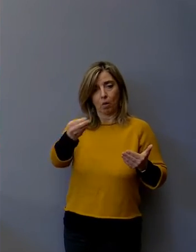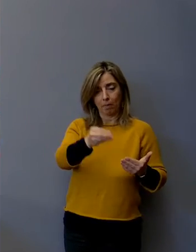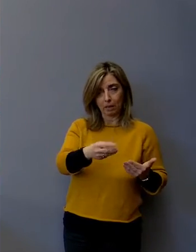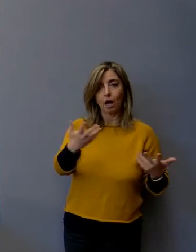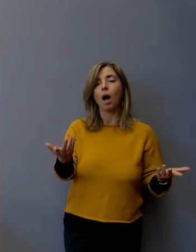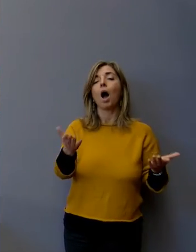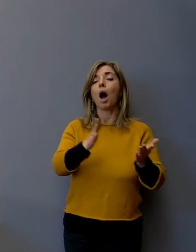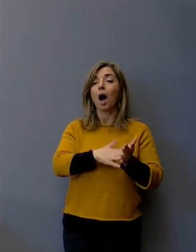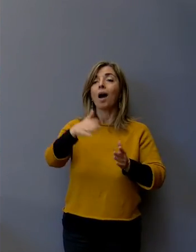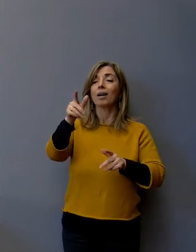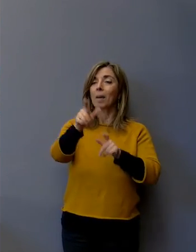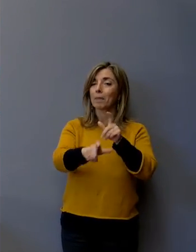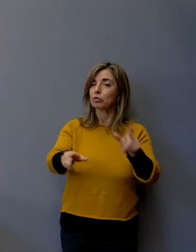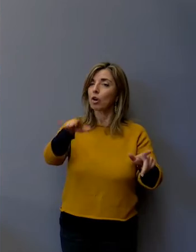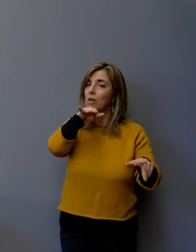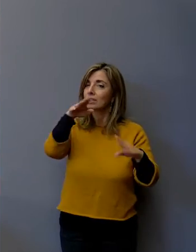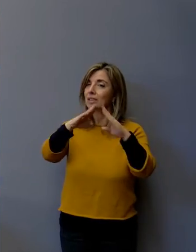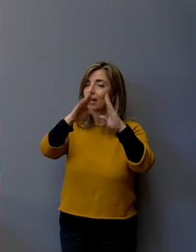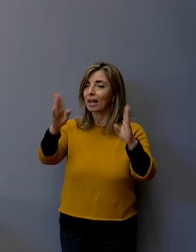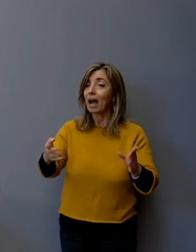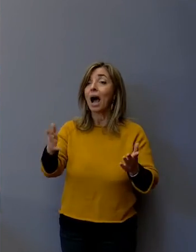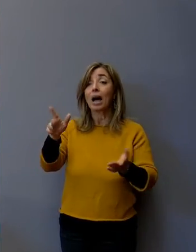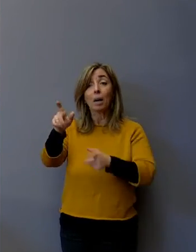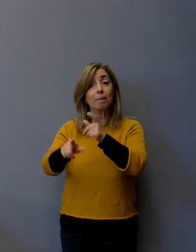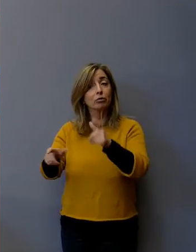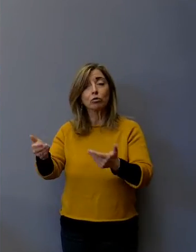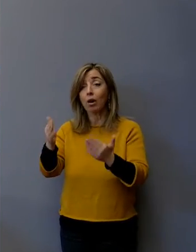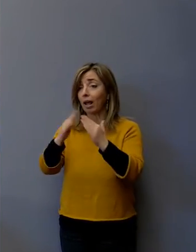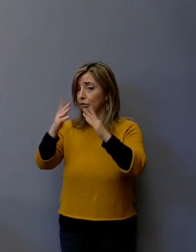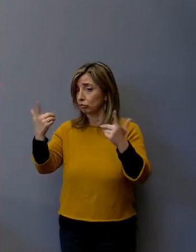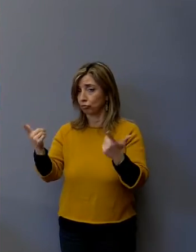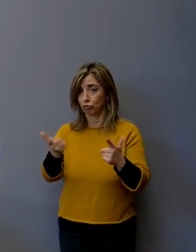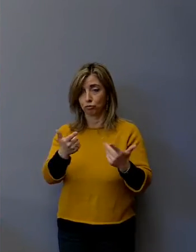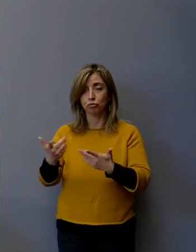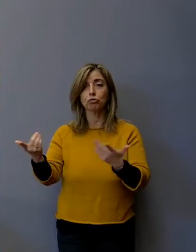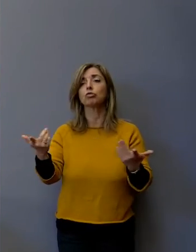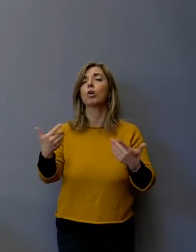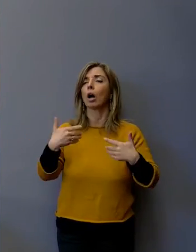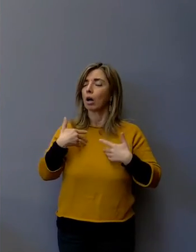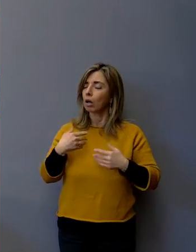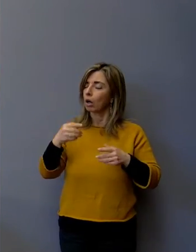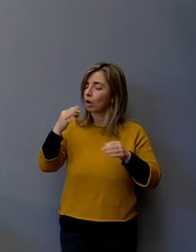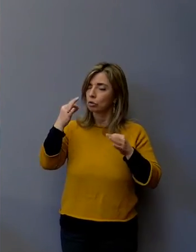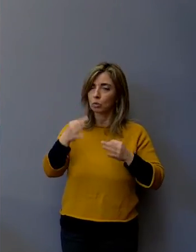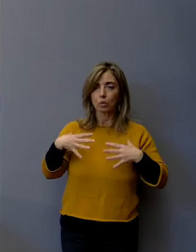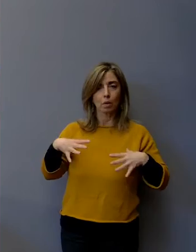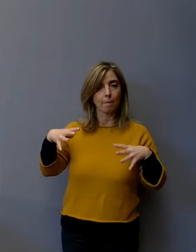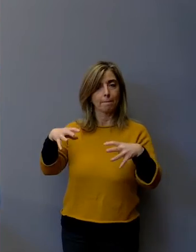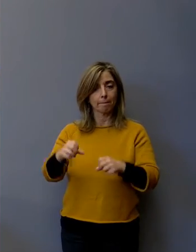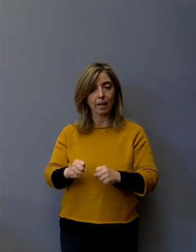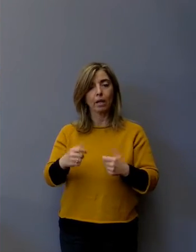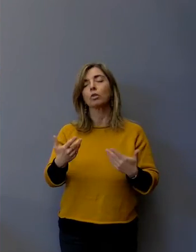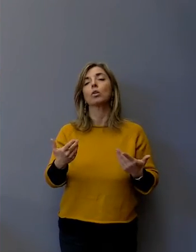senza dimora passava le notti anche di sale delle domeniche per non far morire di freddo nessuno per attrezzare con il